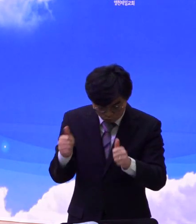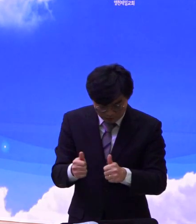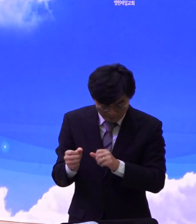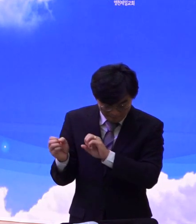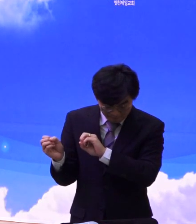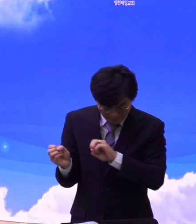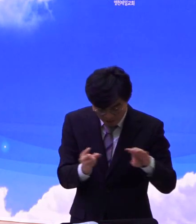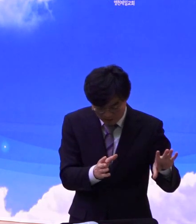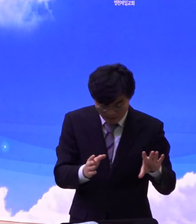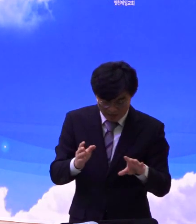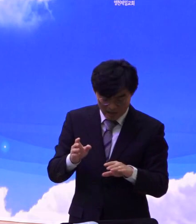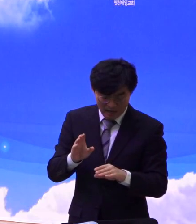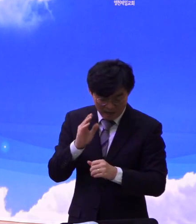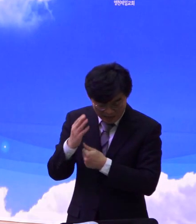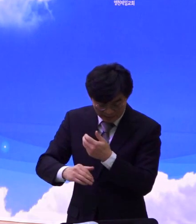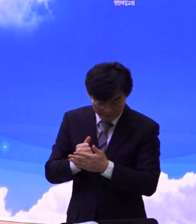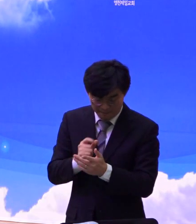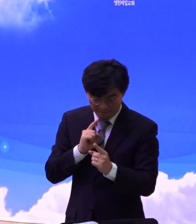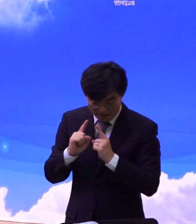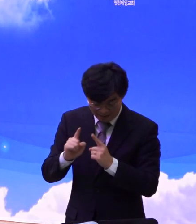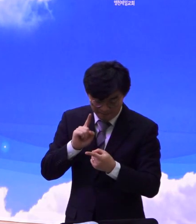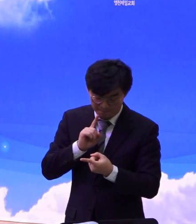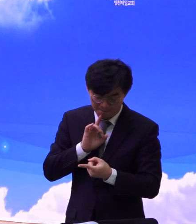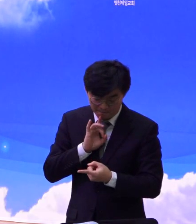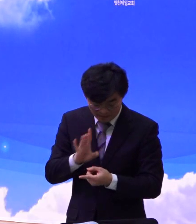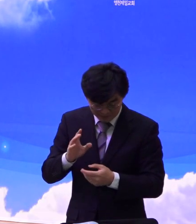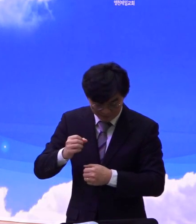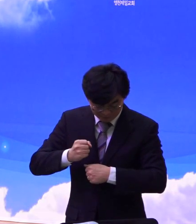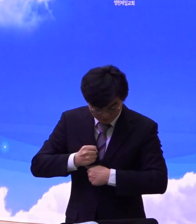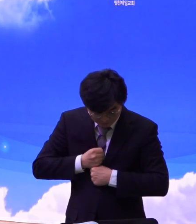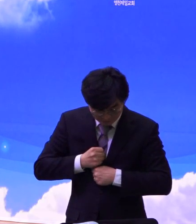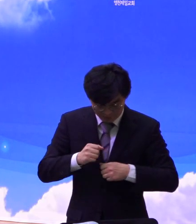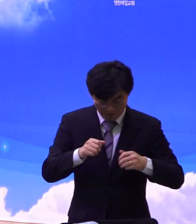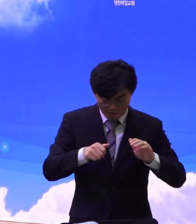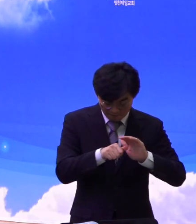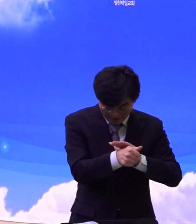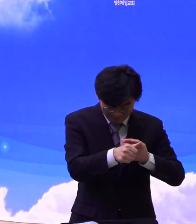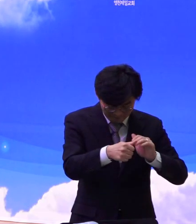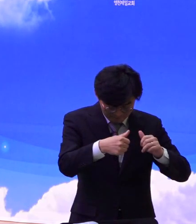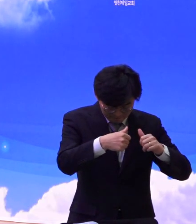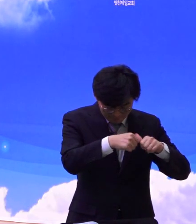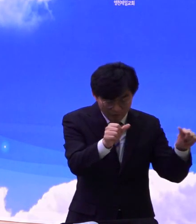믿고 순종하며 살아가는 그 삶, 그것이 곧 개혁을 이룰 수 있는 힘이었다 하는